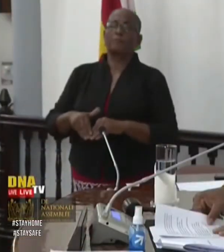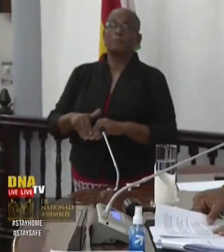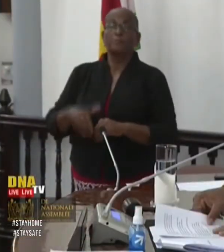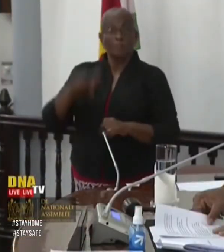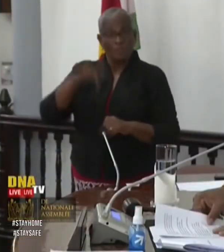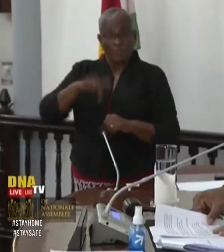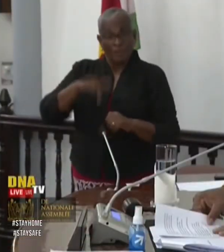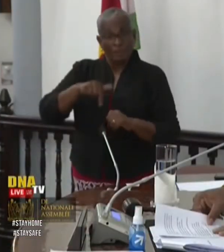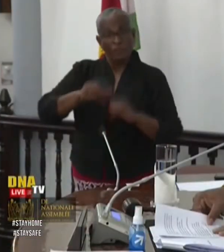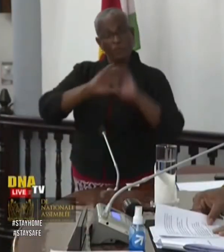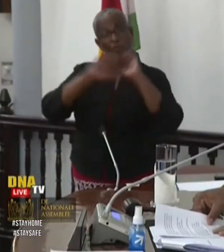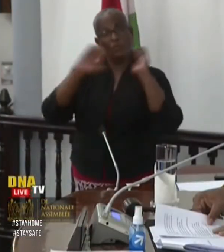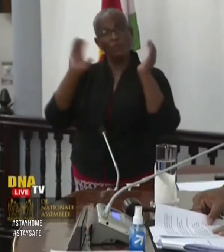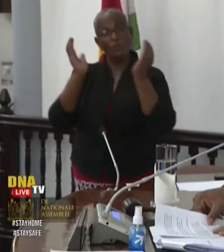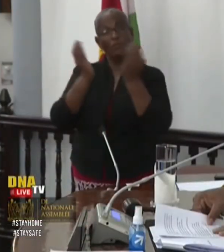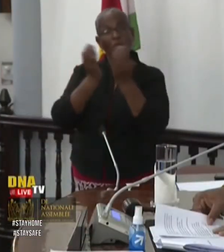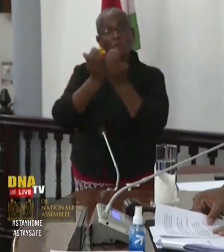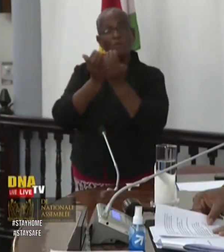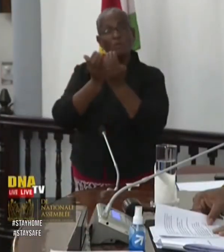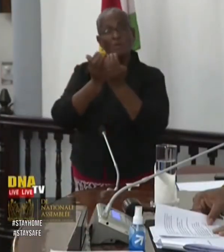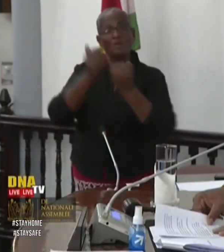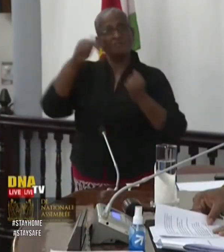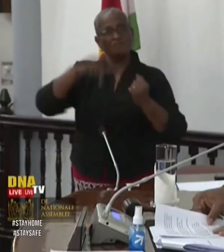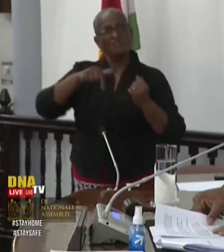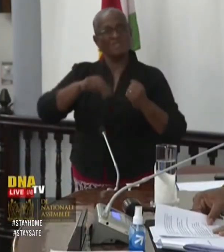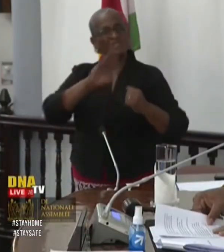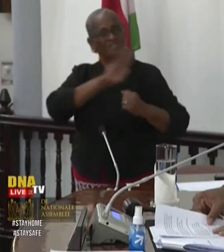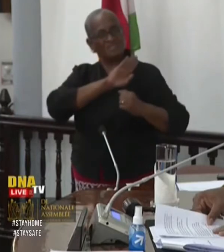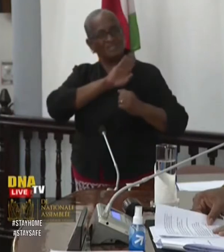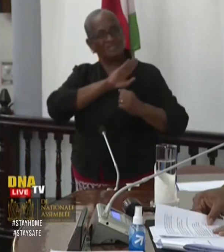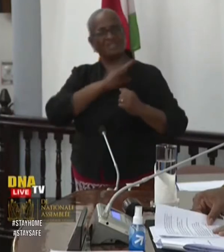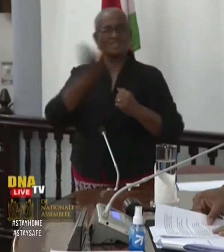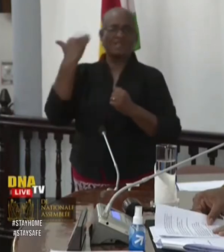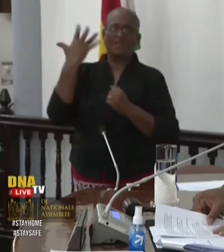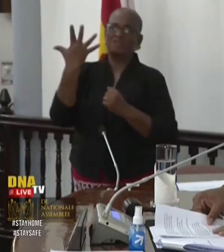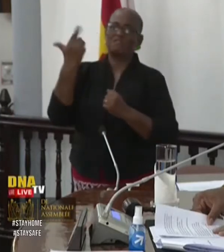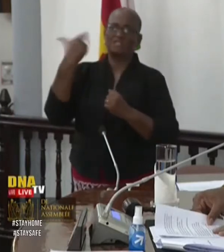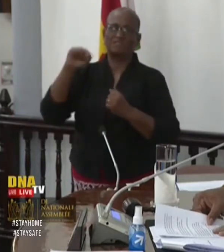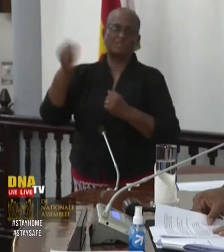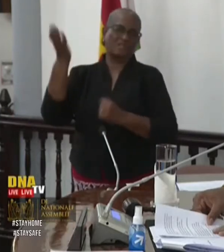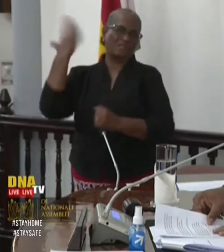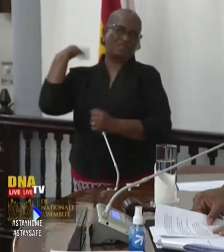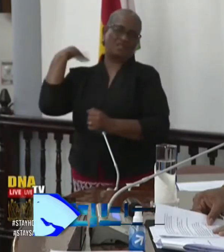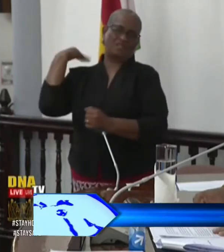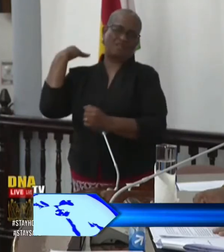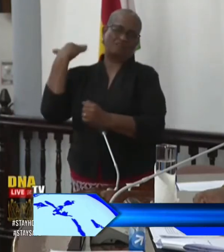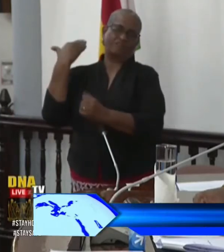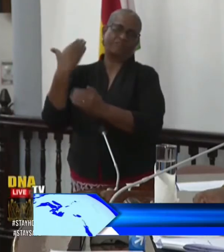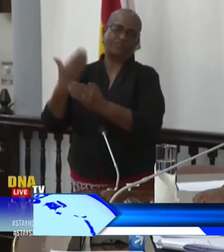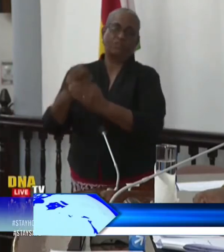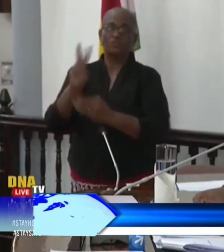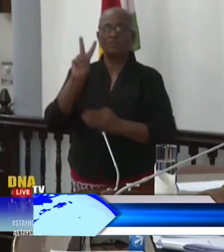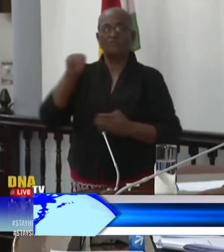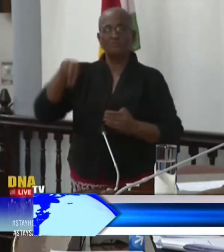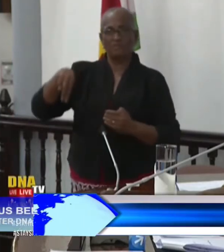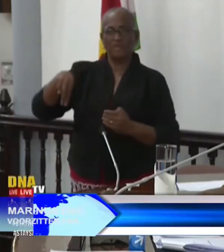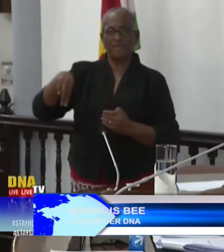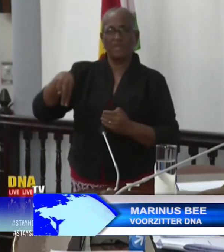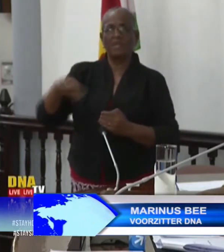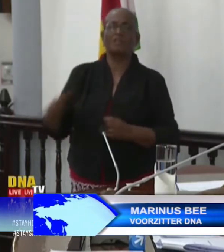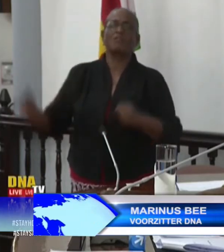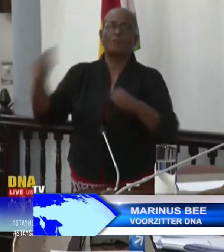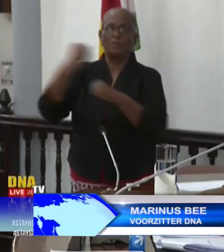Onze hedendaagse wereld lijkt in niets op die van 75 jaar geleden, toen de Verenigde Naties